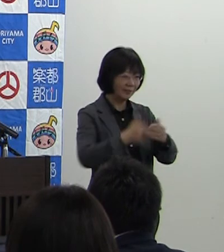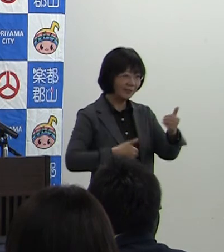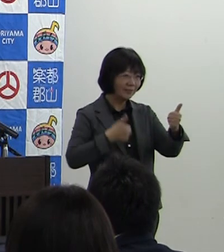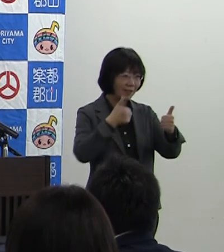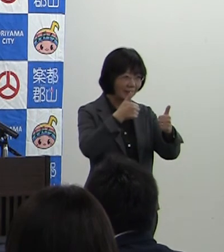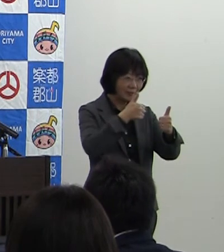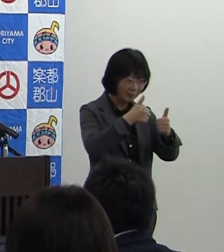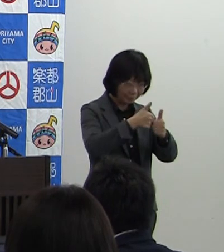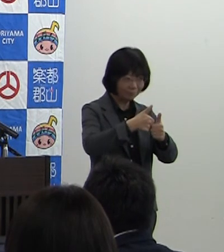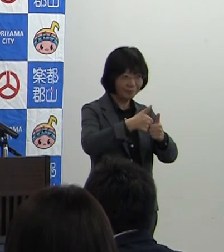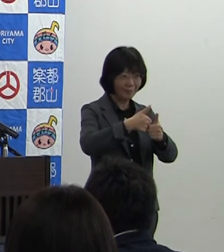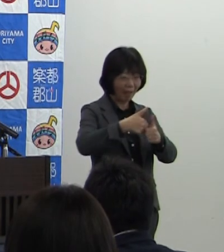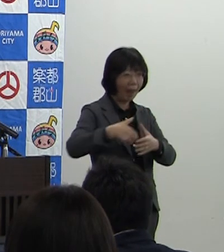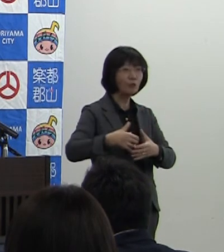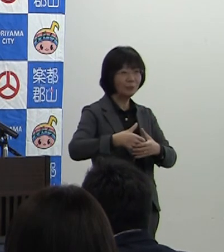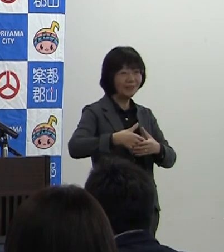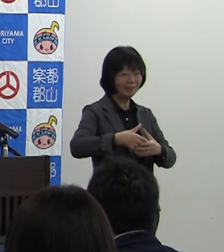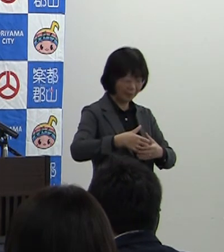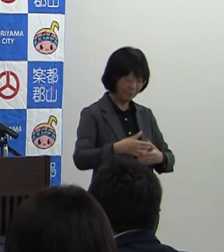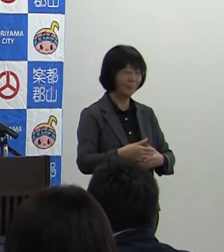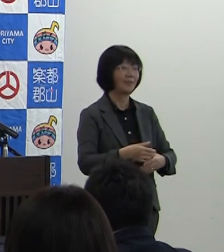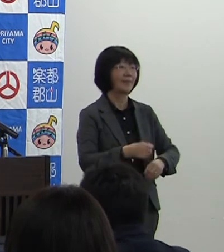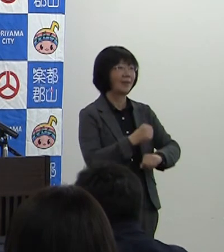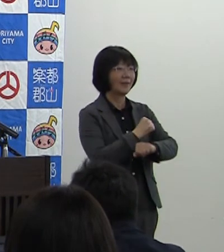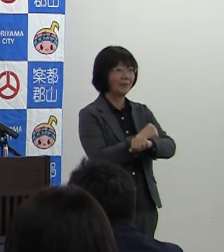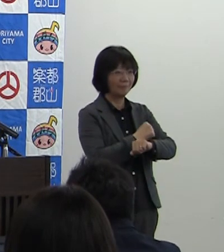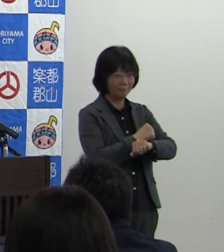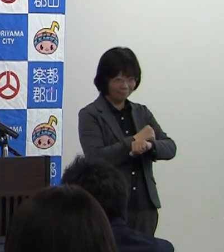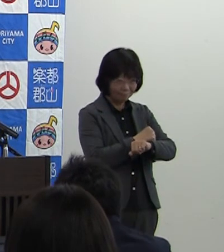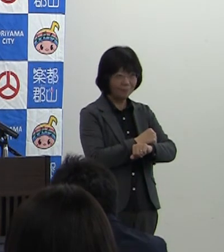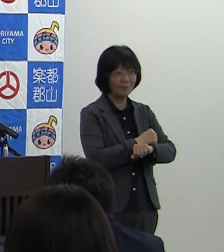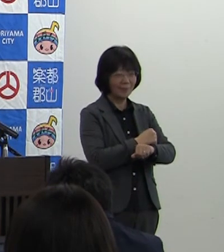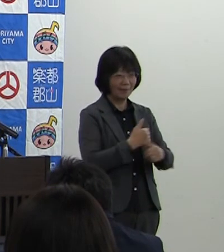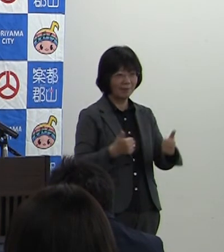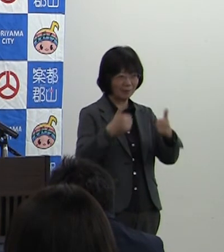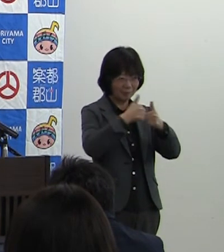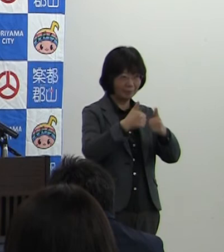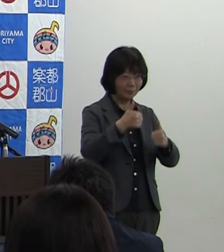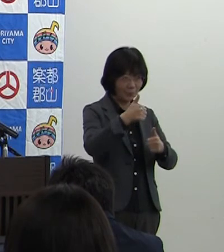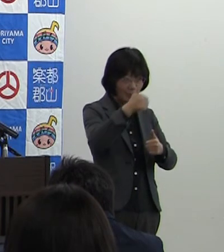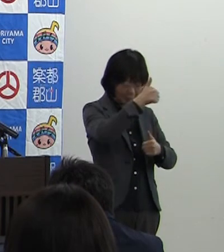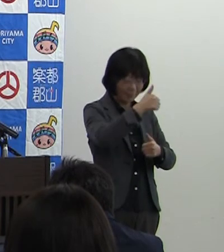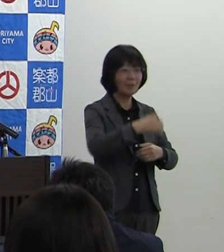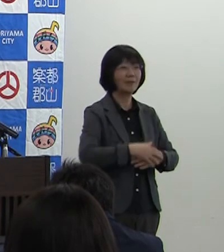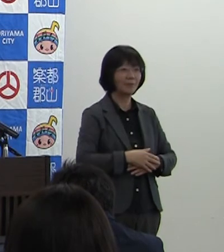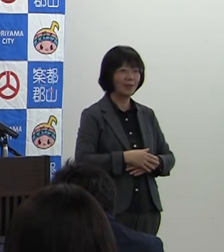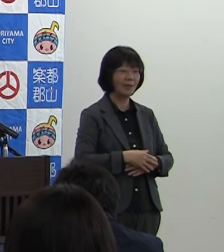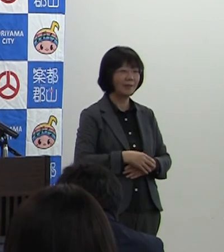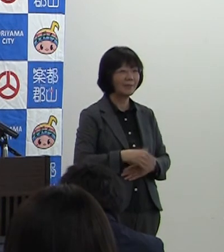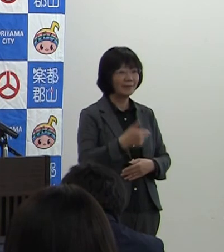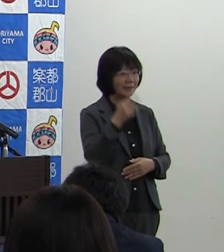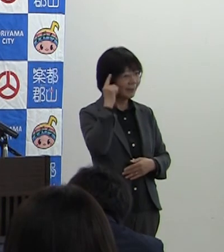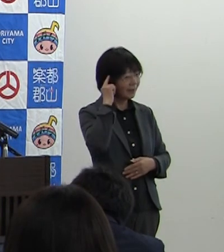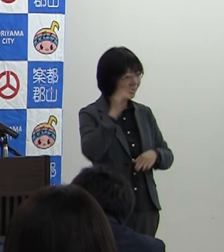るなど検討が目立っております。市長どうご覧になっているのかお願いします。 はい、